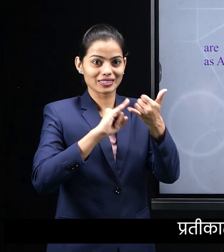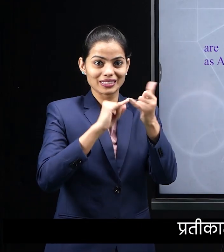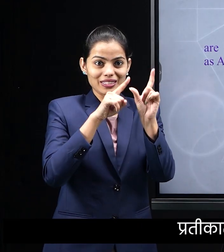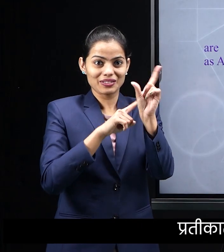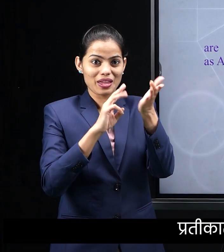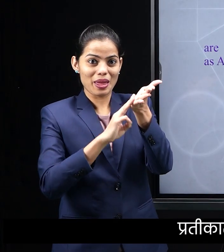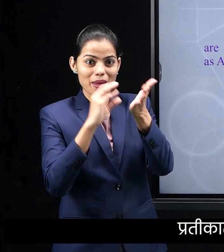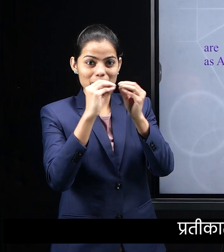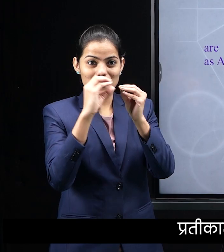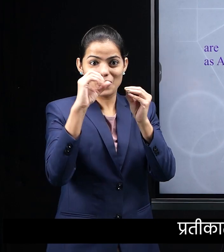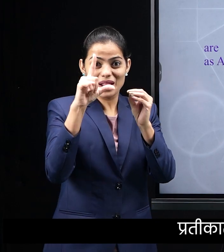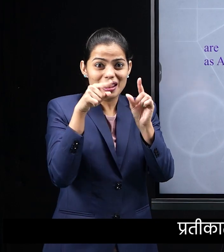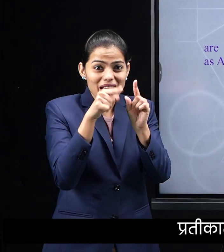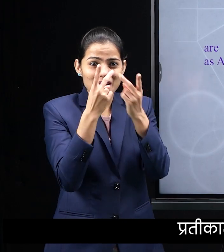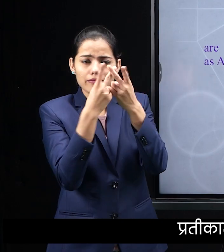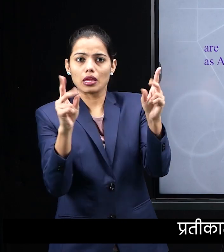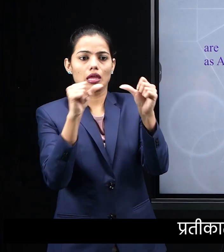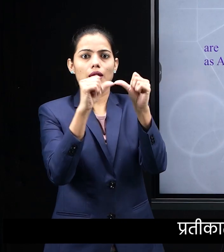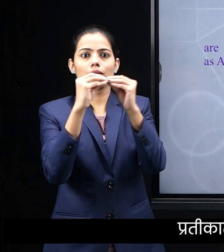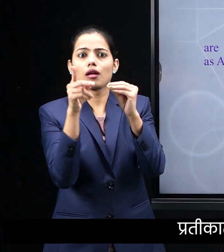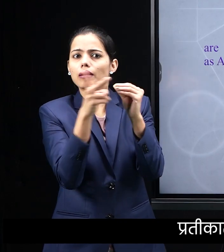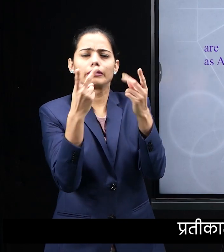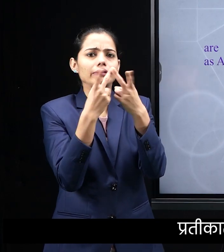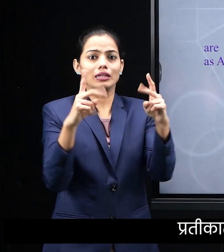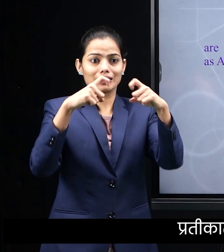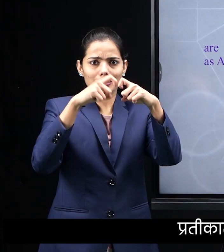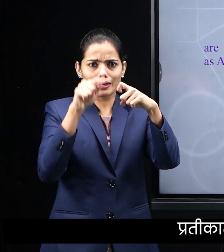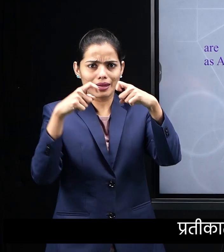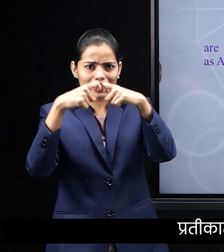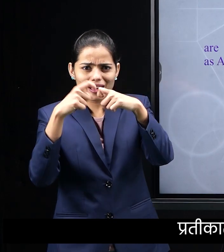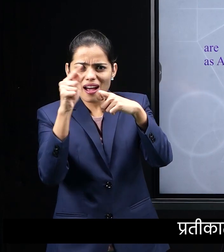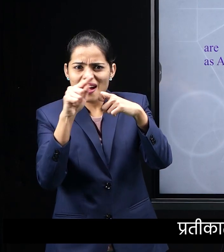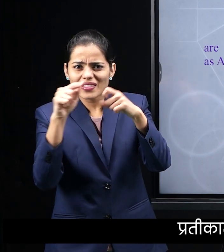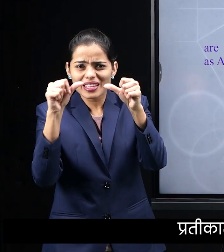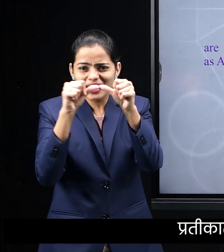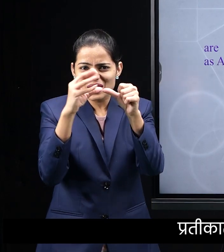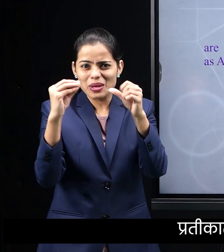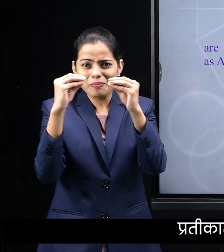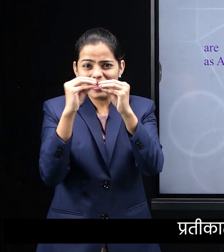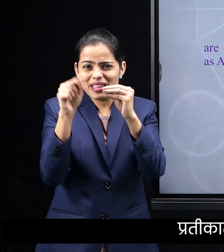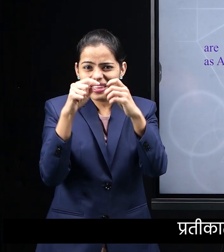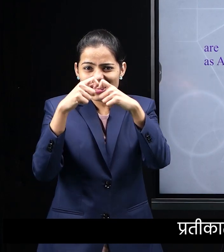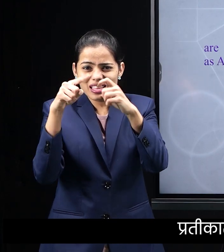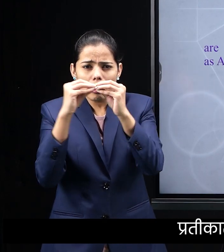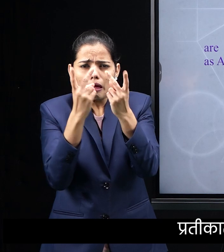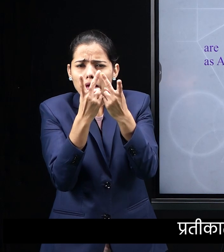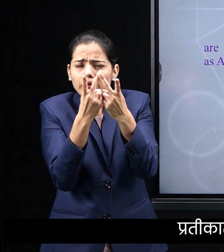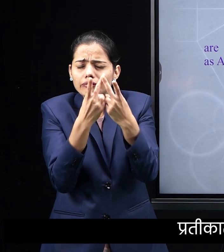प्रतीकात A इंटरसेक्शन B is equals to X, X is equals to A आणि X is equals to